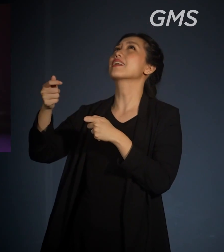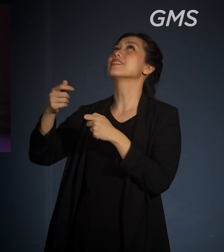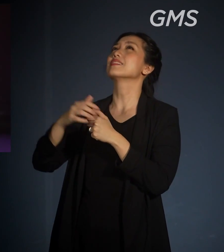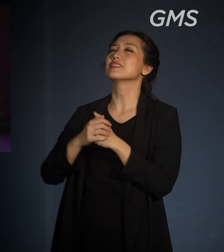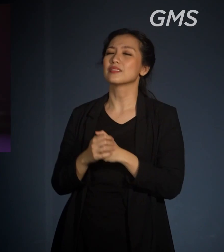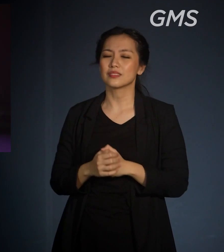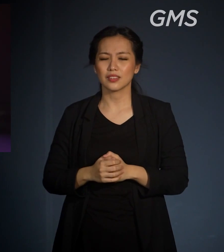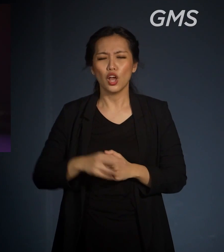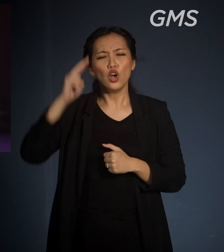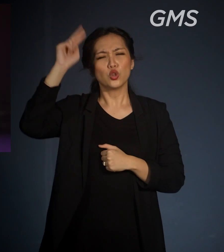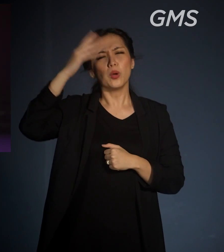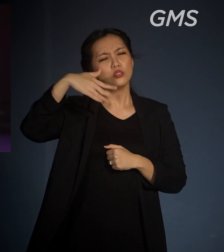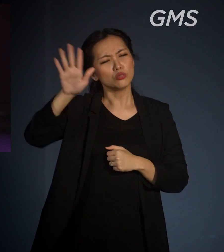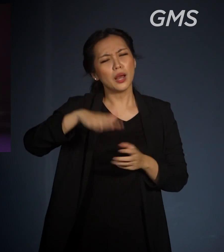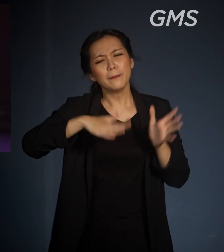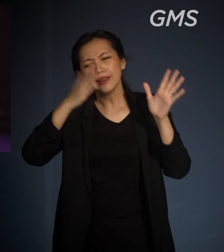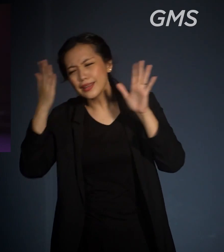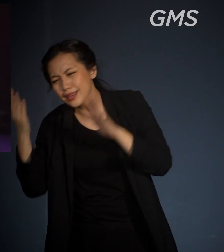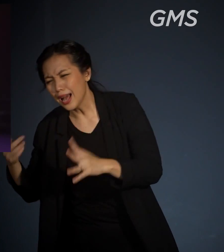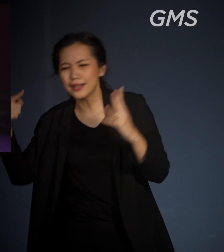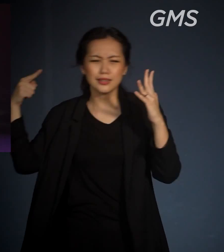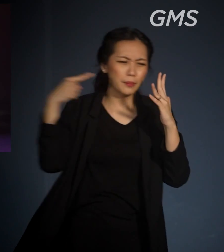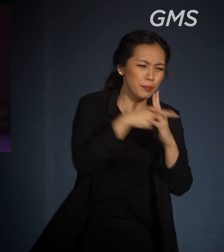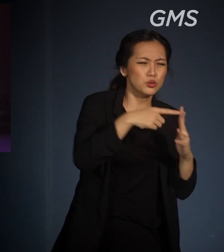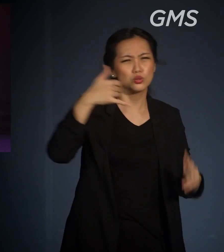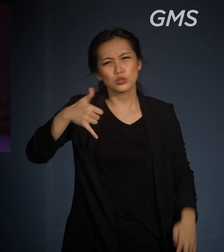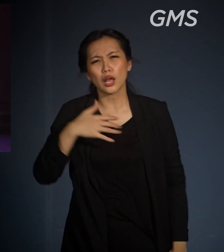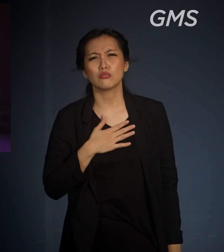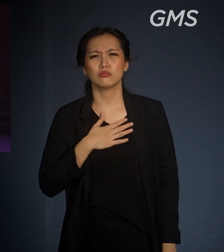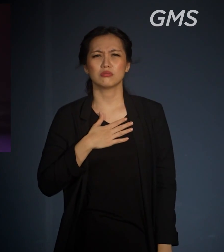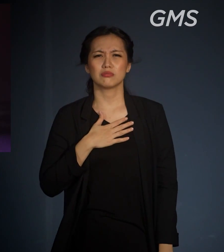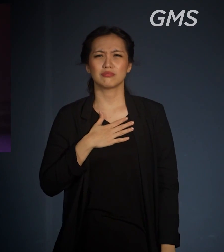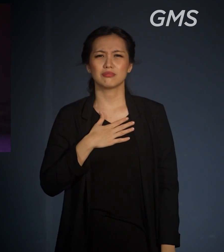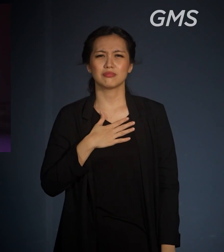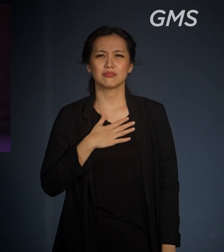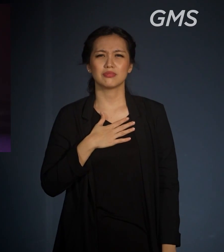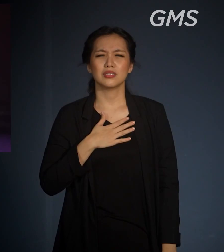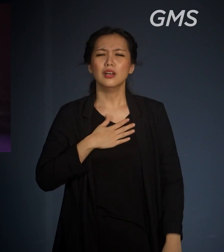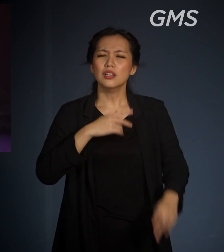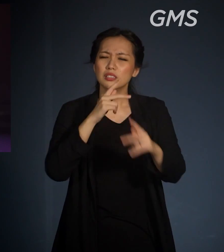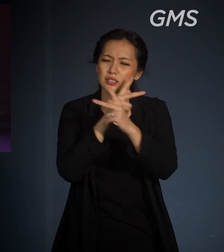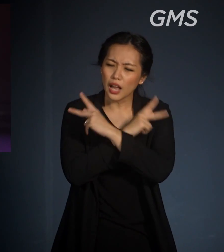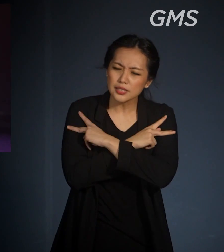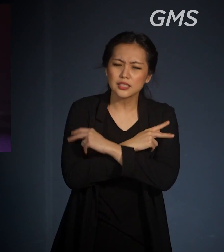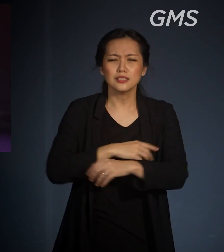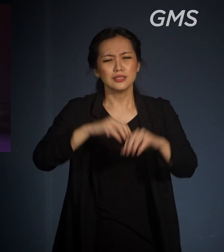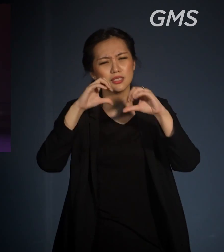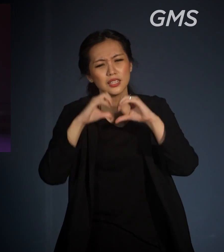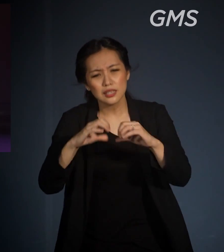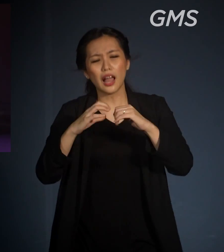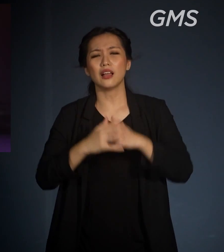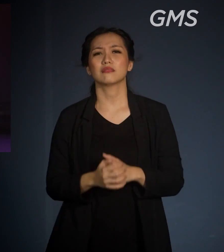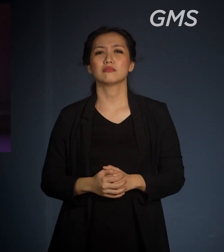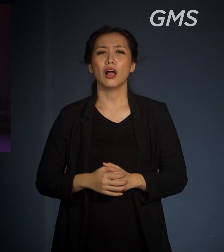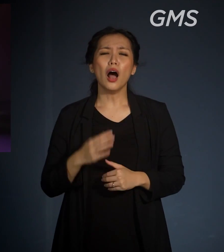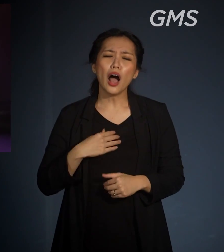menebus dosaku. Tuhan sudah limpahkan kasih, cinta dan anugerahnya dalam hidupku. Aku seharusnya nggak